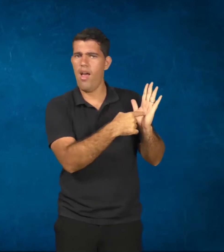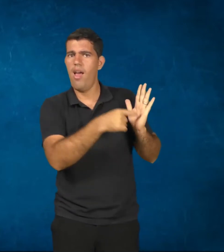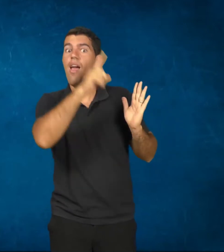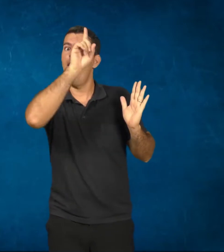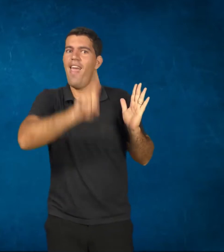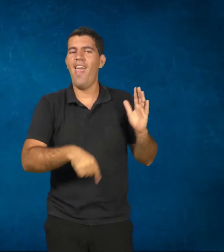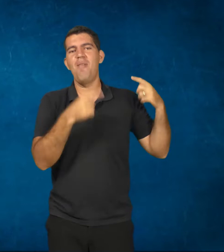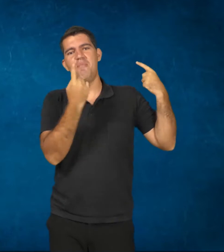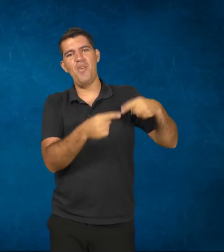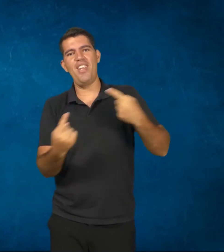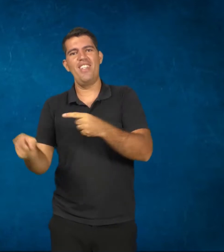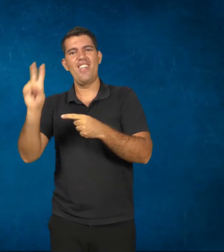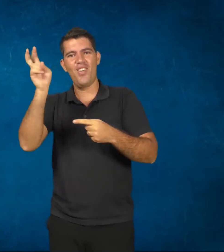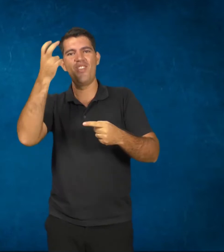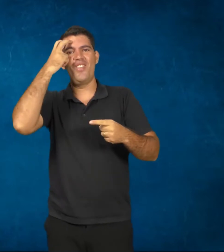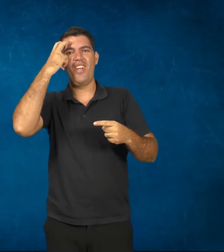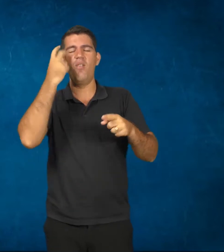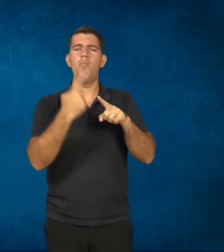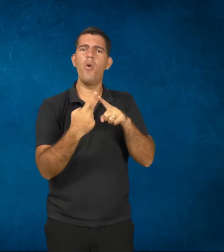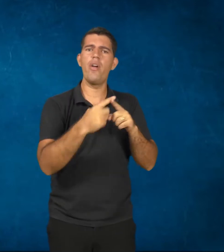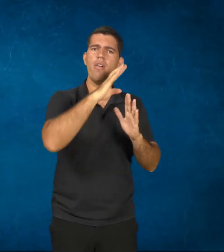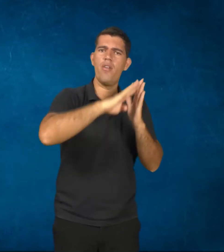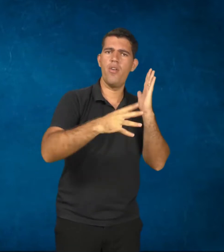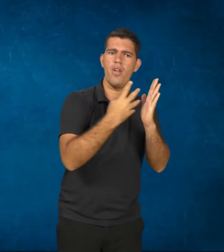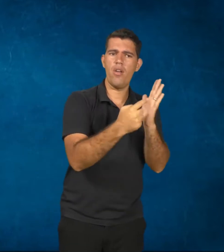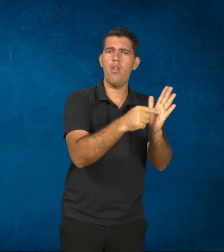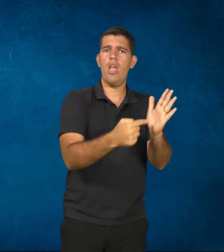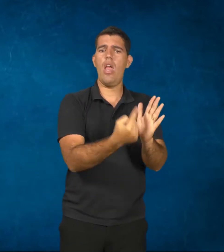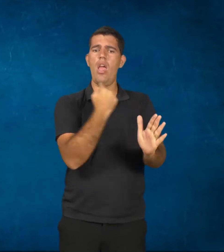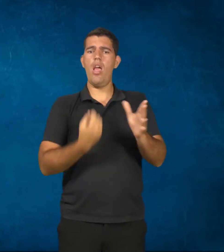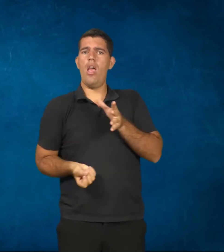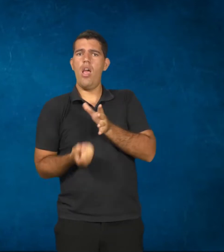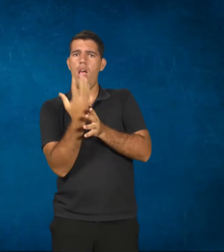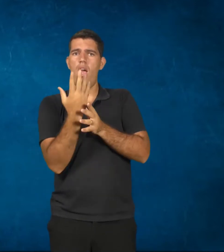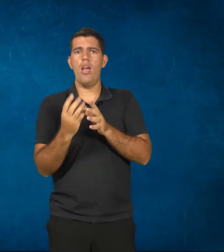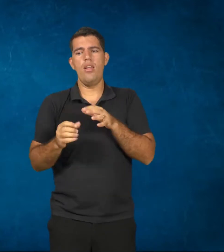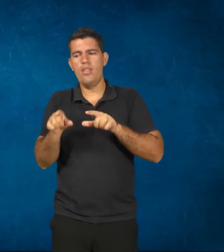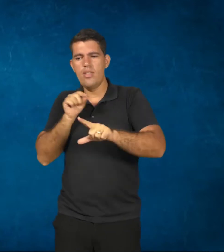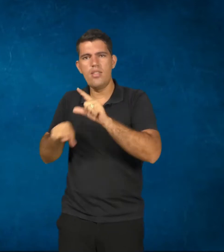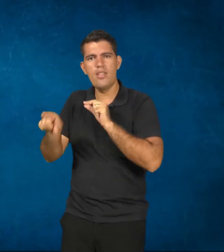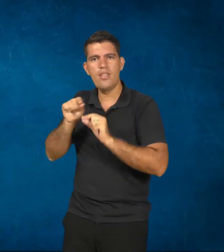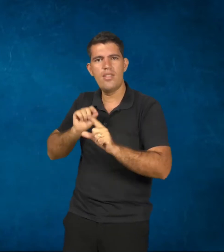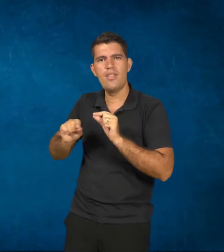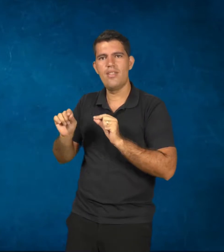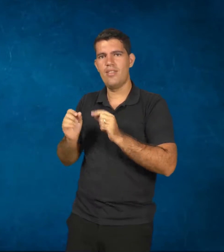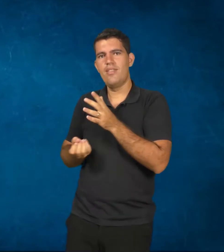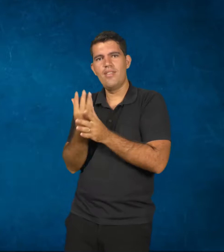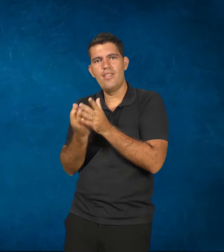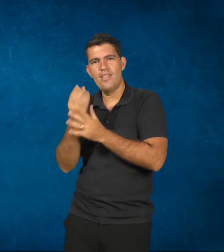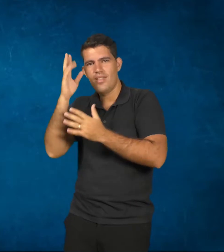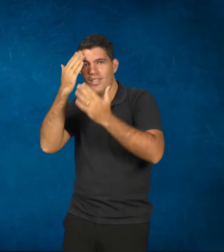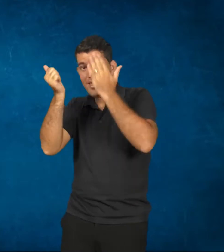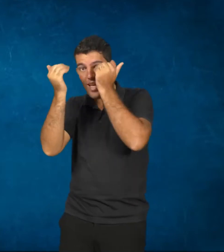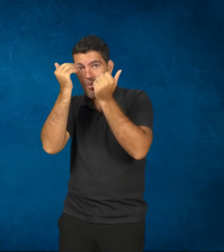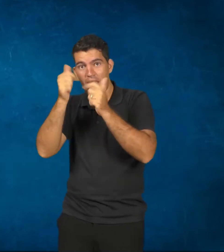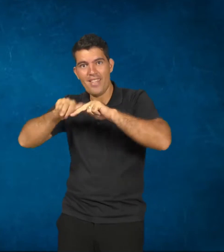política cultural, pois o currículo é fruto de uma seleção e produção de saberes. O estudo sobre